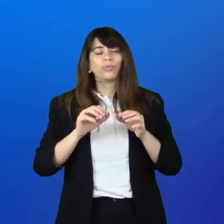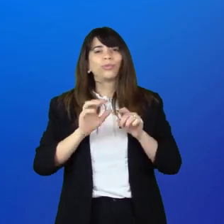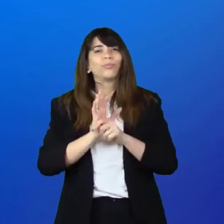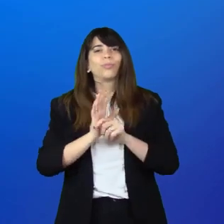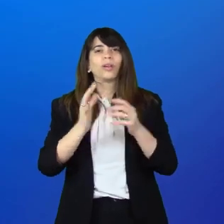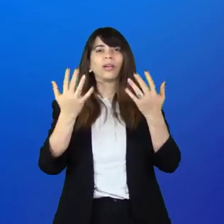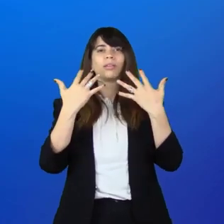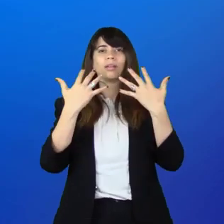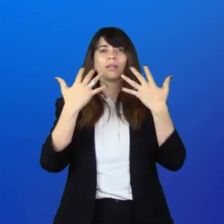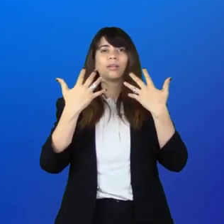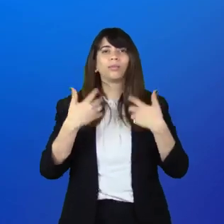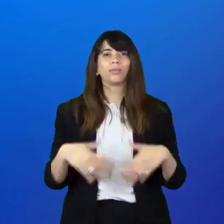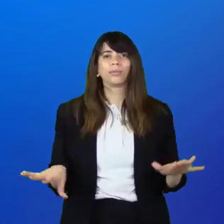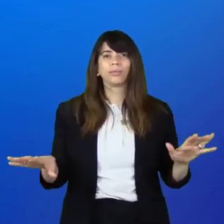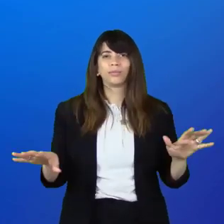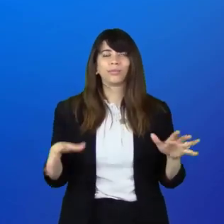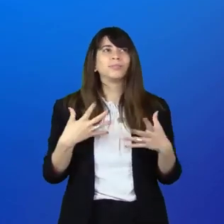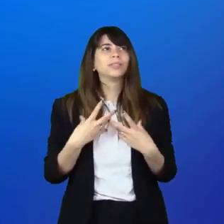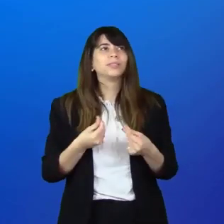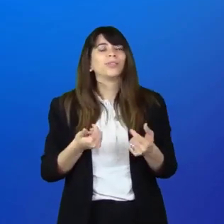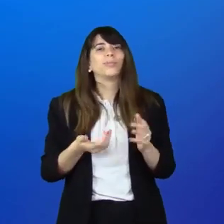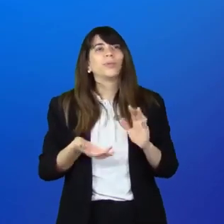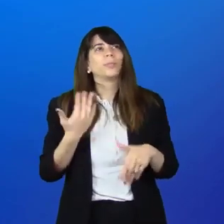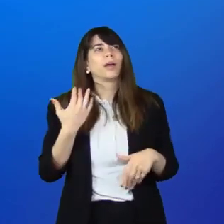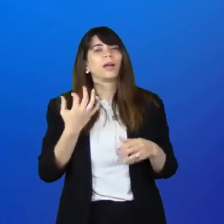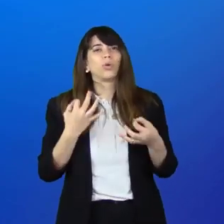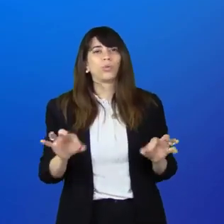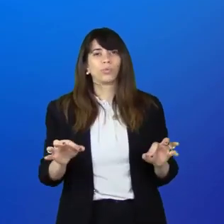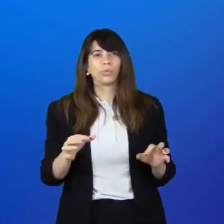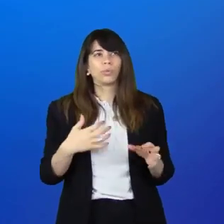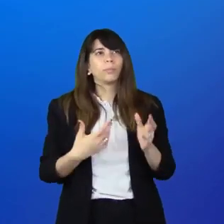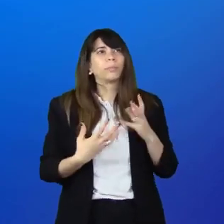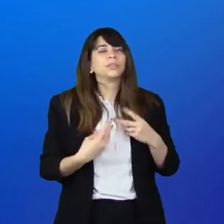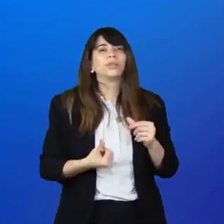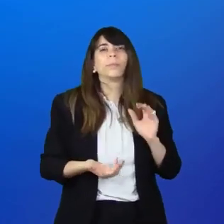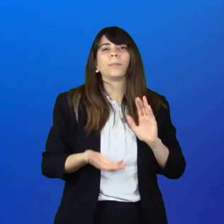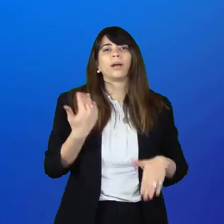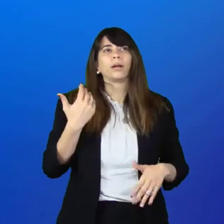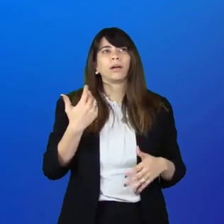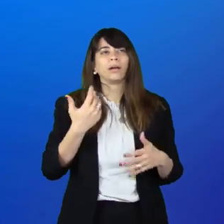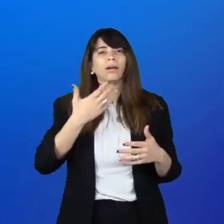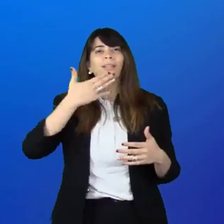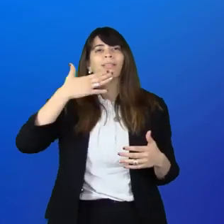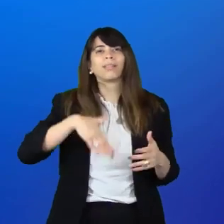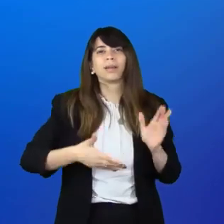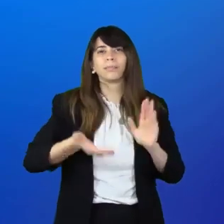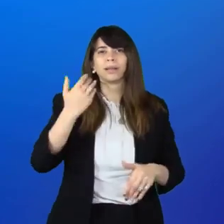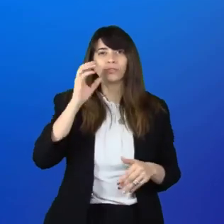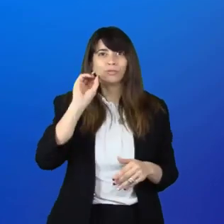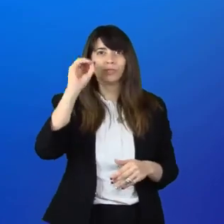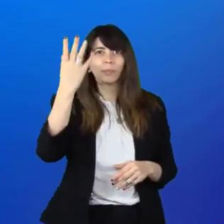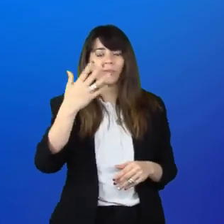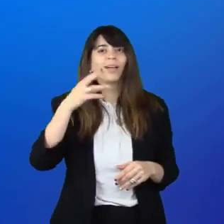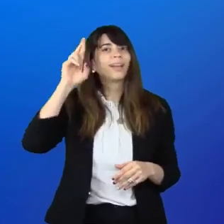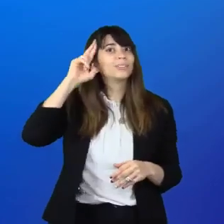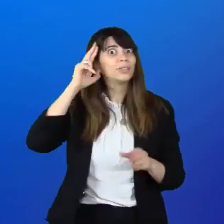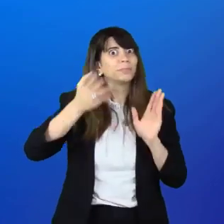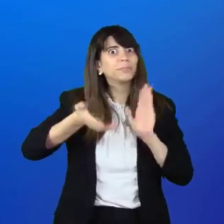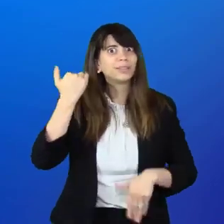sensación de aire, como de comodidad, me sentía muy cómoda. Sentía que entendía bien los conceptos, que